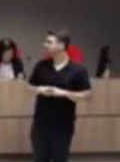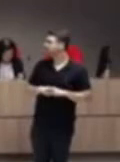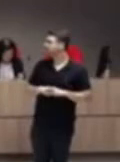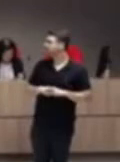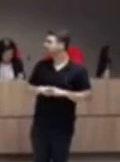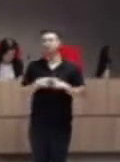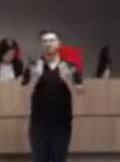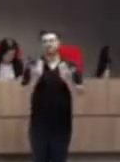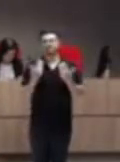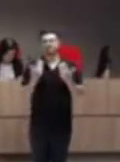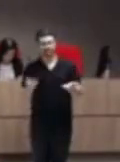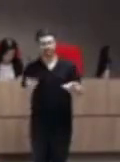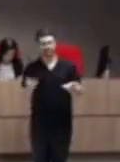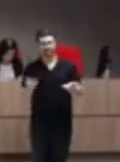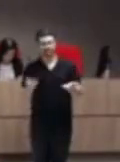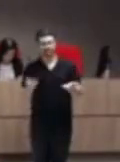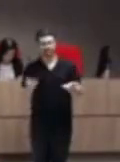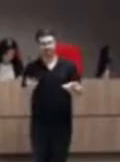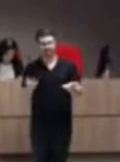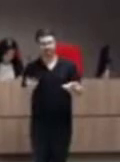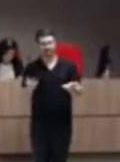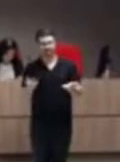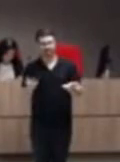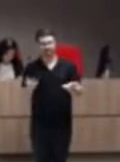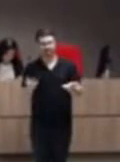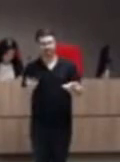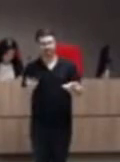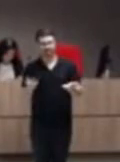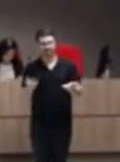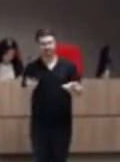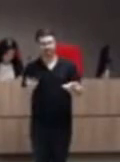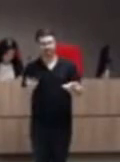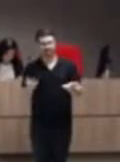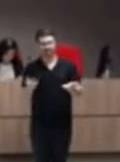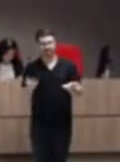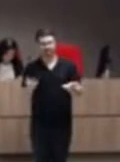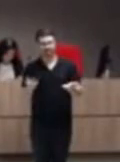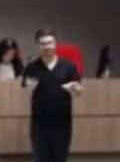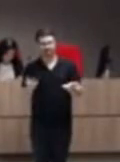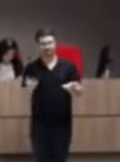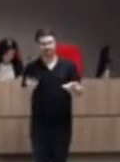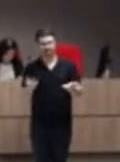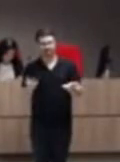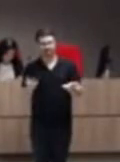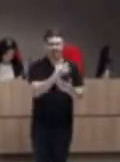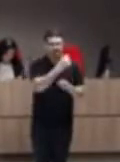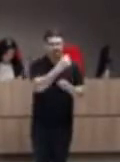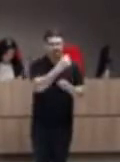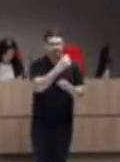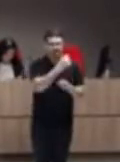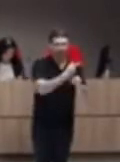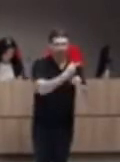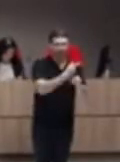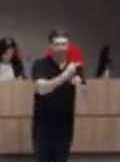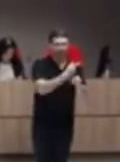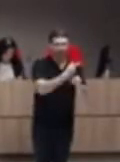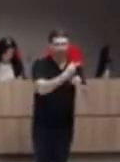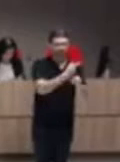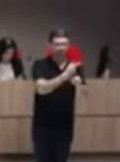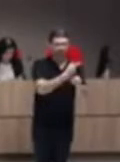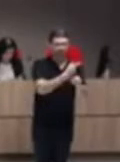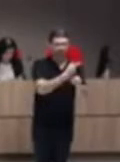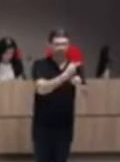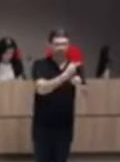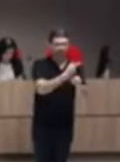Tá, então primeiro é importante dizer que essa inspeção foi realizada em dezembro de 2018, do dia 3 ao dia 7 de dezembro,